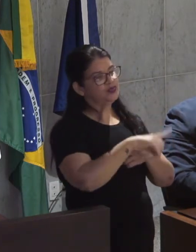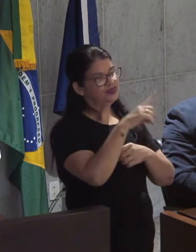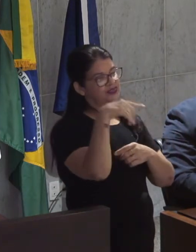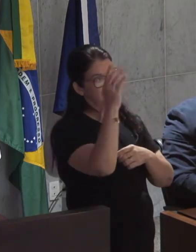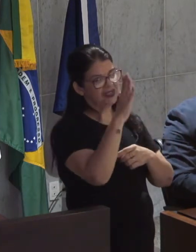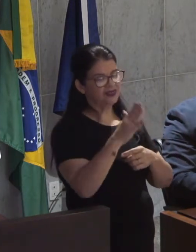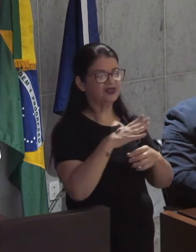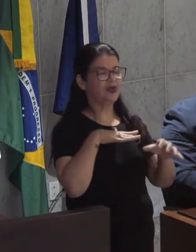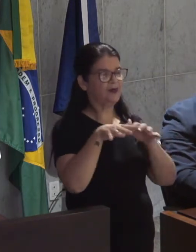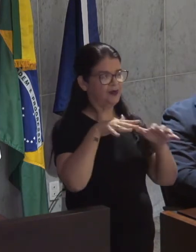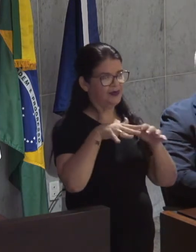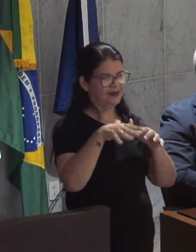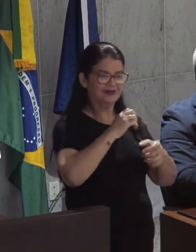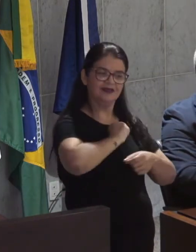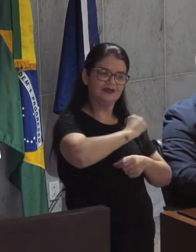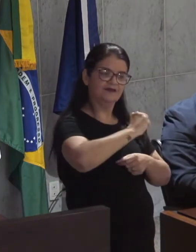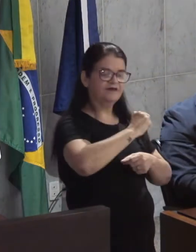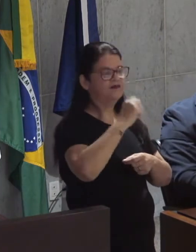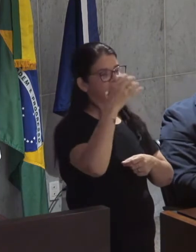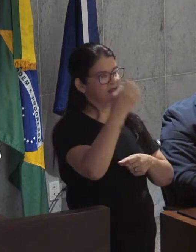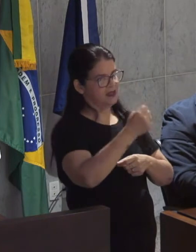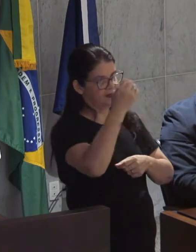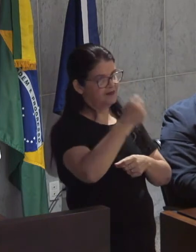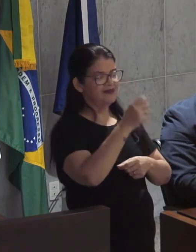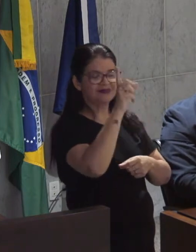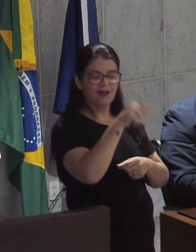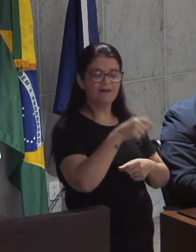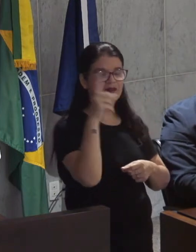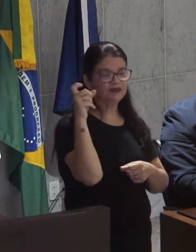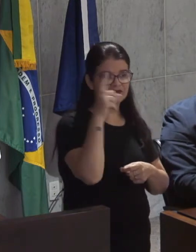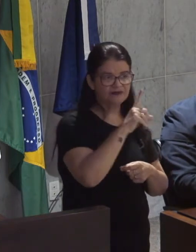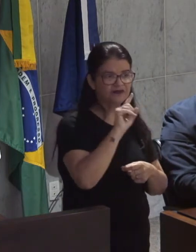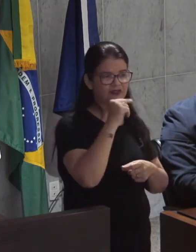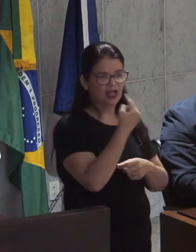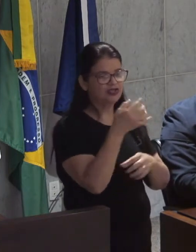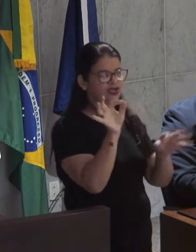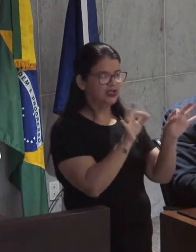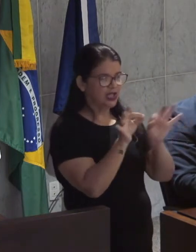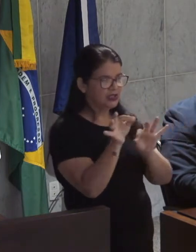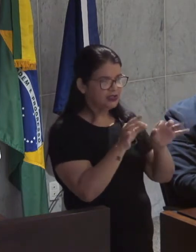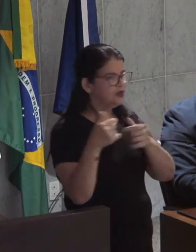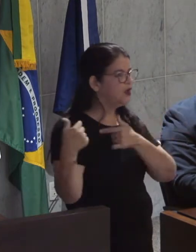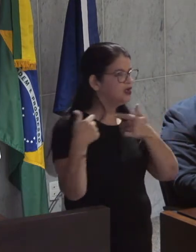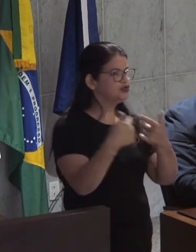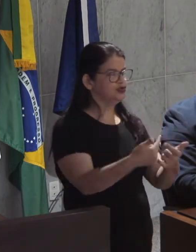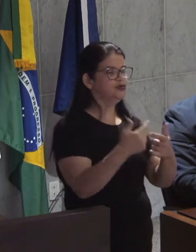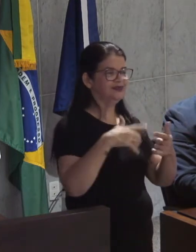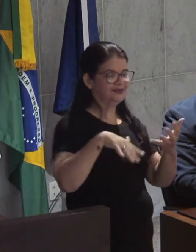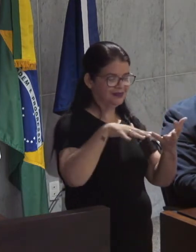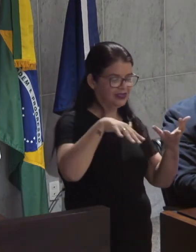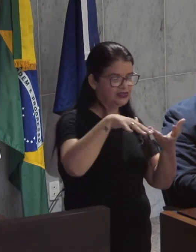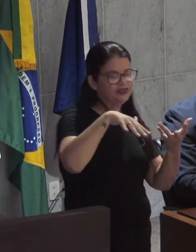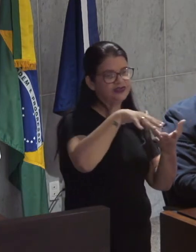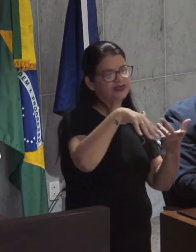em defesa da Previdência. É muito difícil a gente articular as lutas entre as